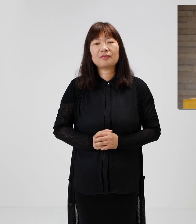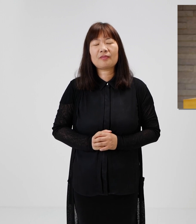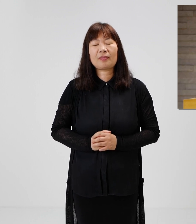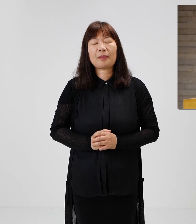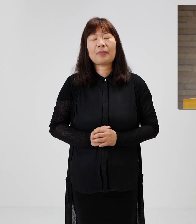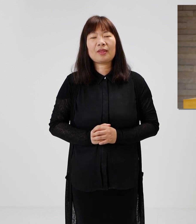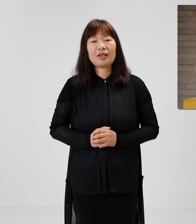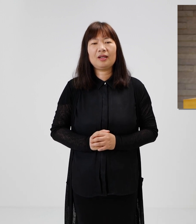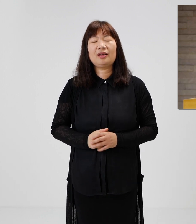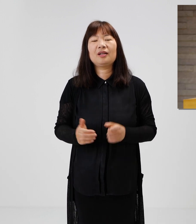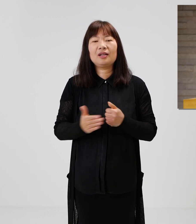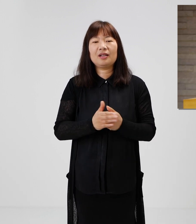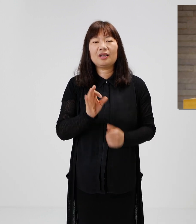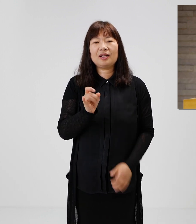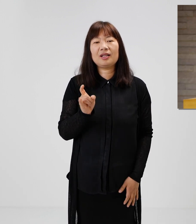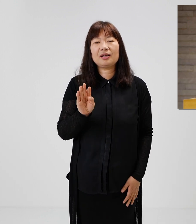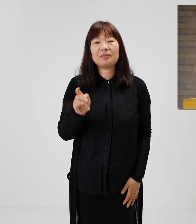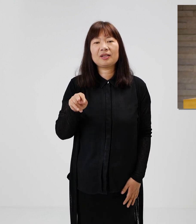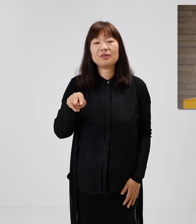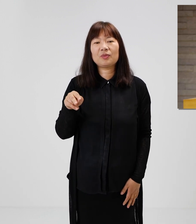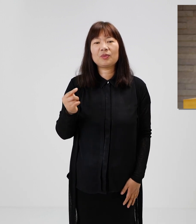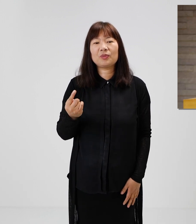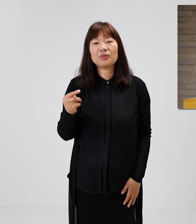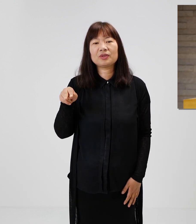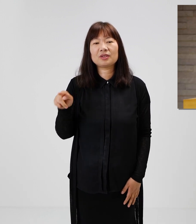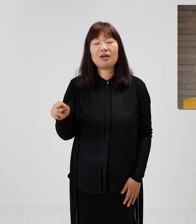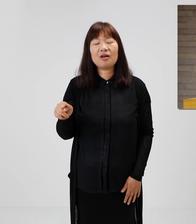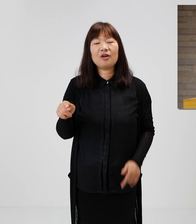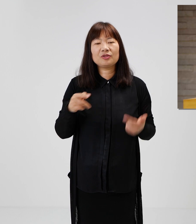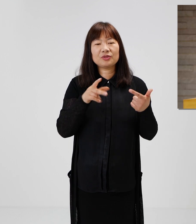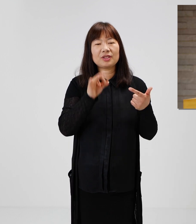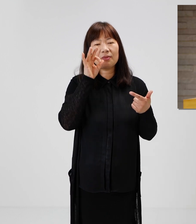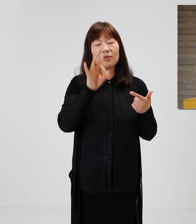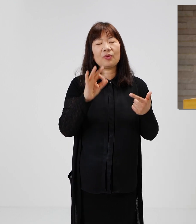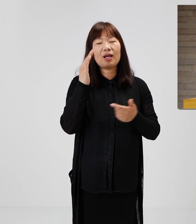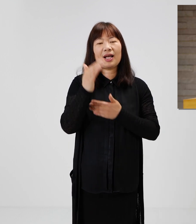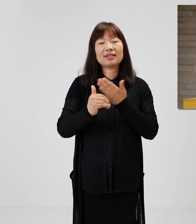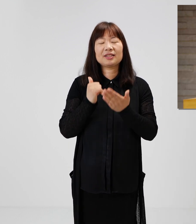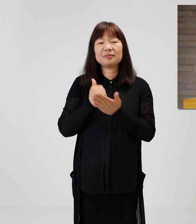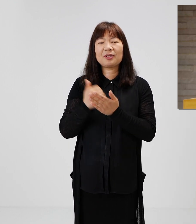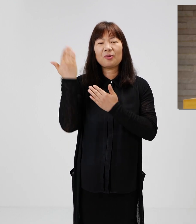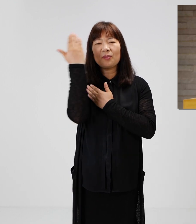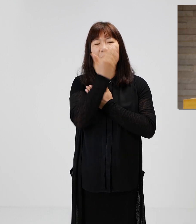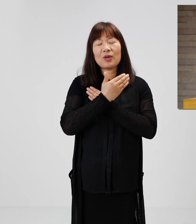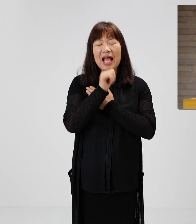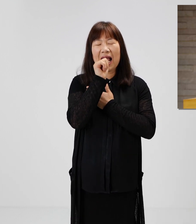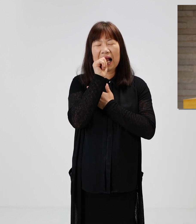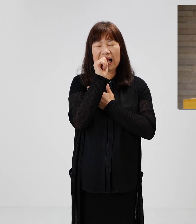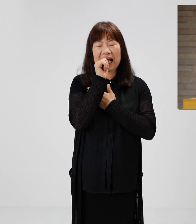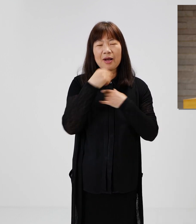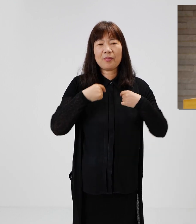그래서 여러분 에베소서 6장에 보면 하나님의 전신갑주가 등장을 하죠. 그게 전부